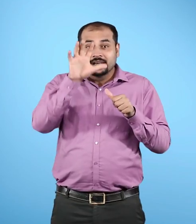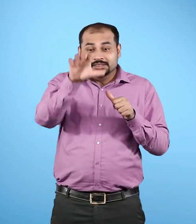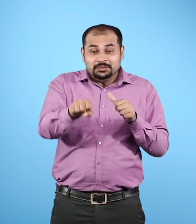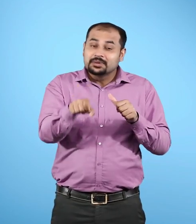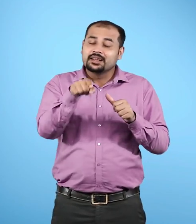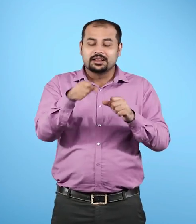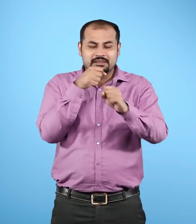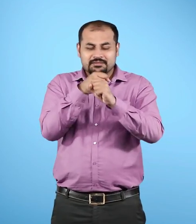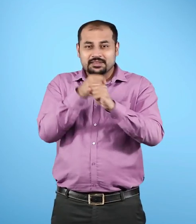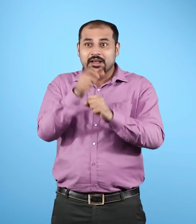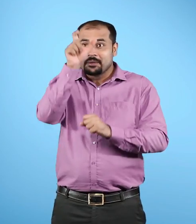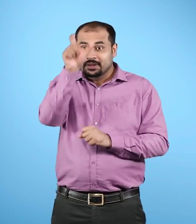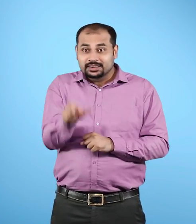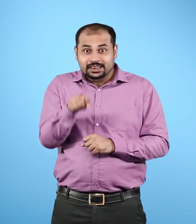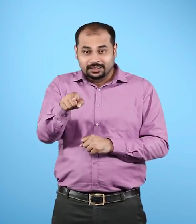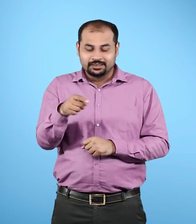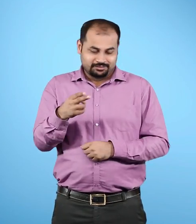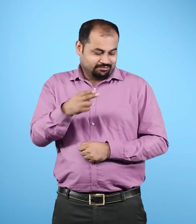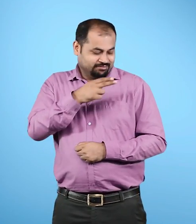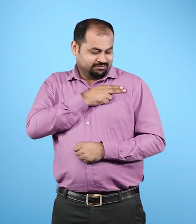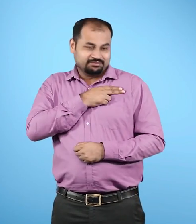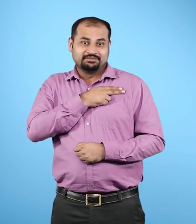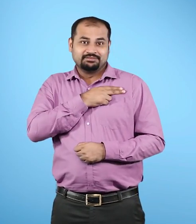सुगम्यता योद्धा का अपना तमगा बनाएं।